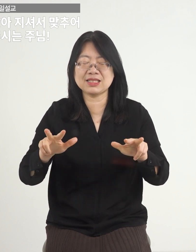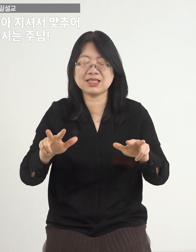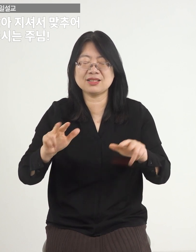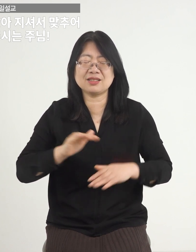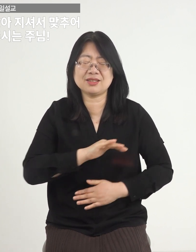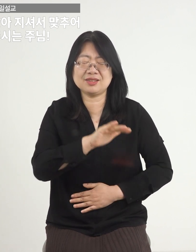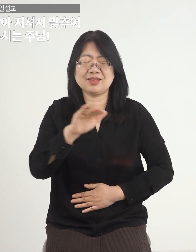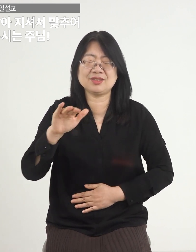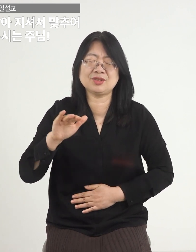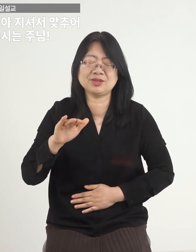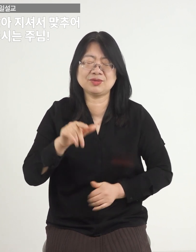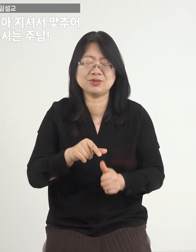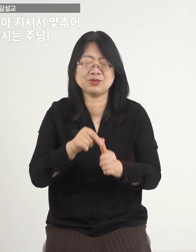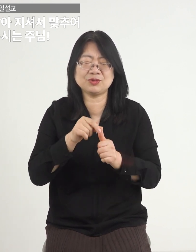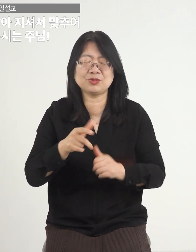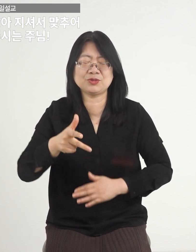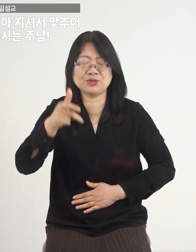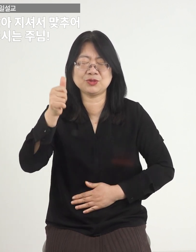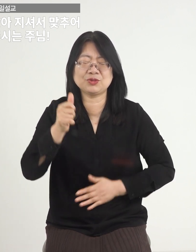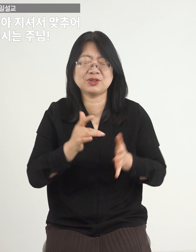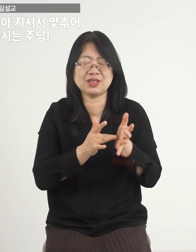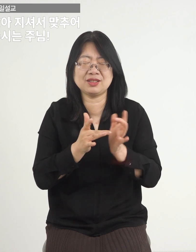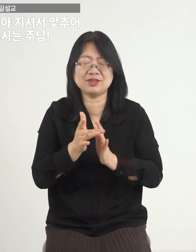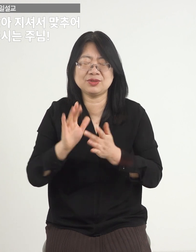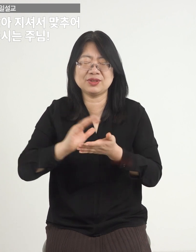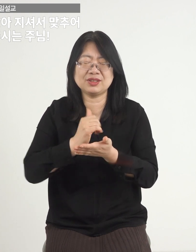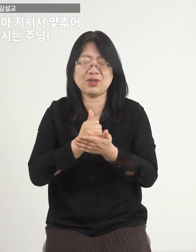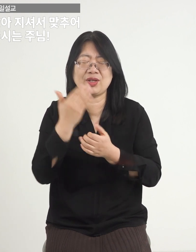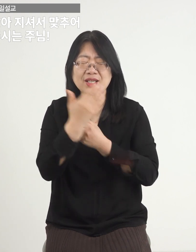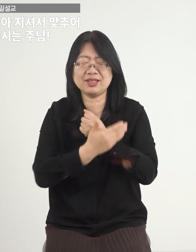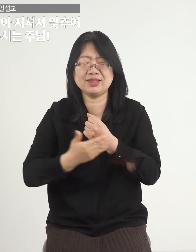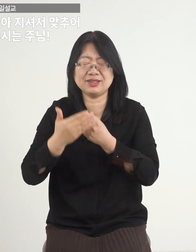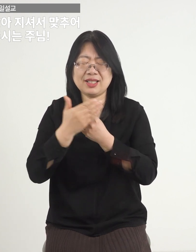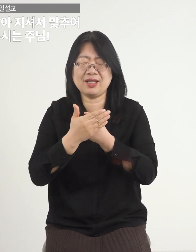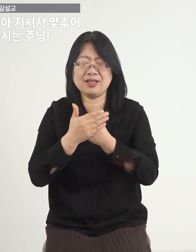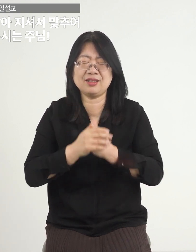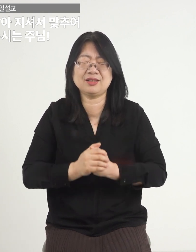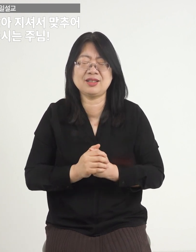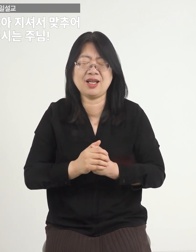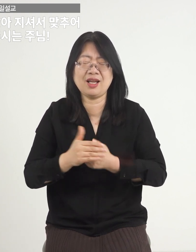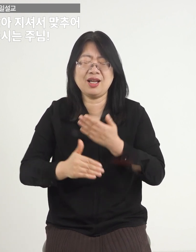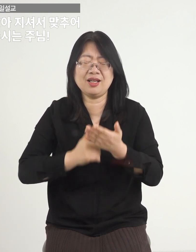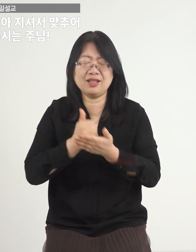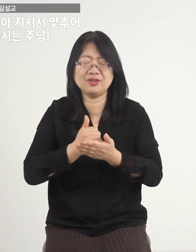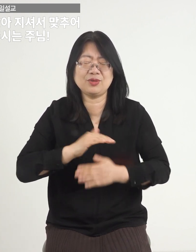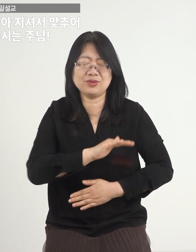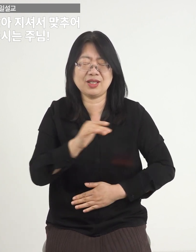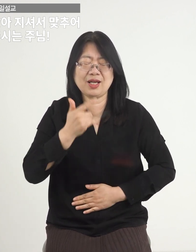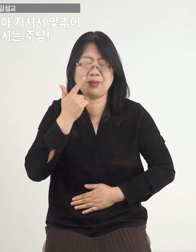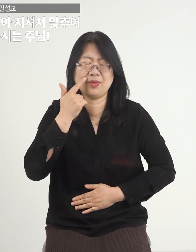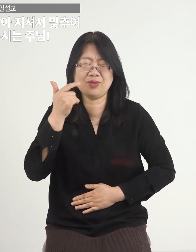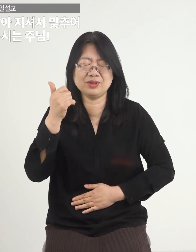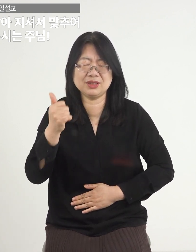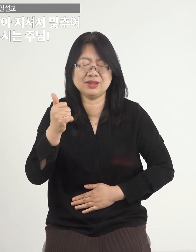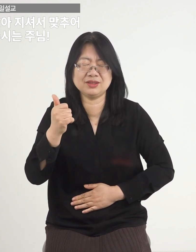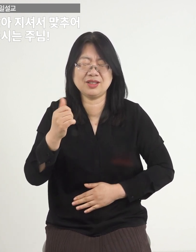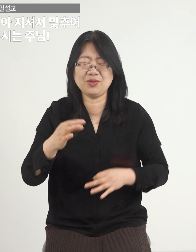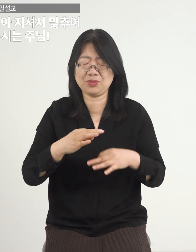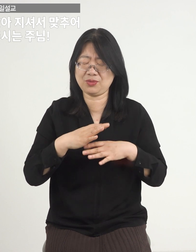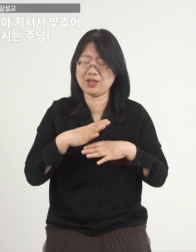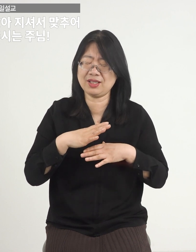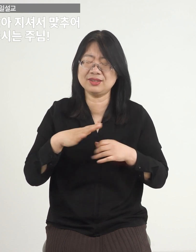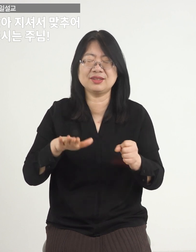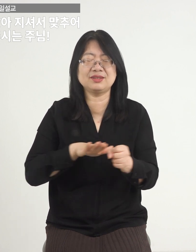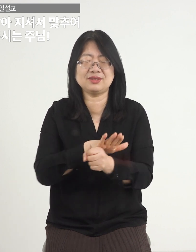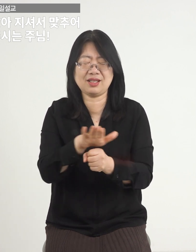지금은 우리 구주 예수 그리스도의 은혜와 하나님 우리 아버지의